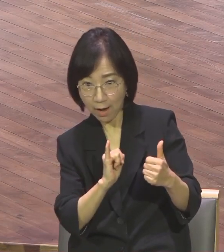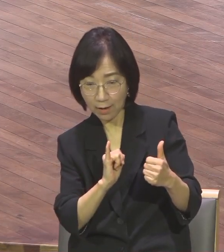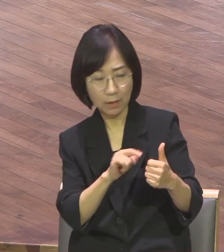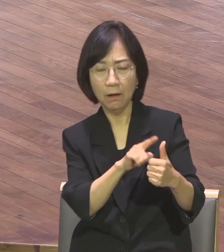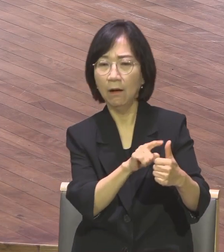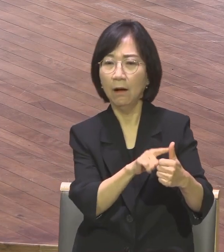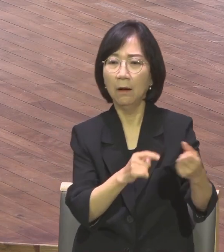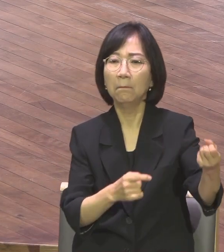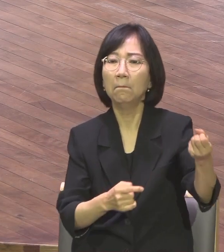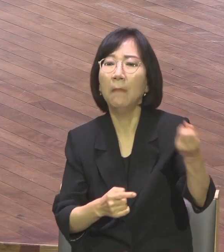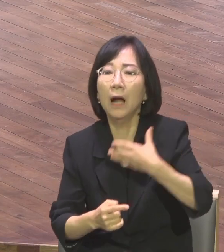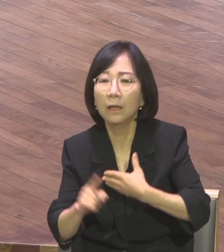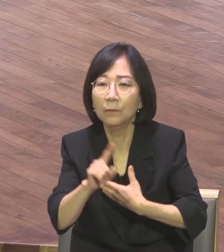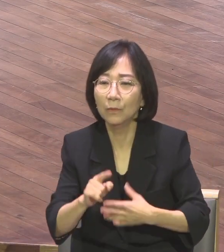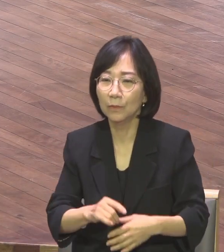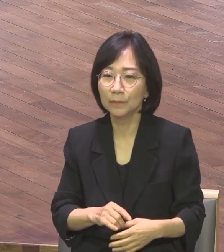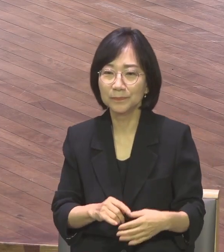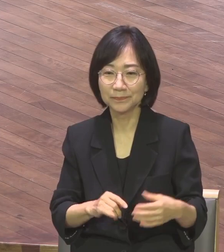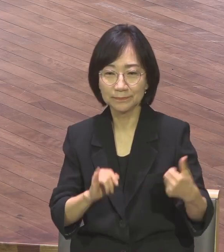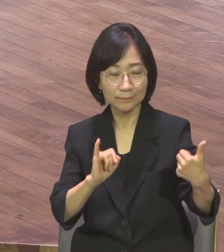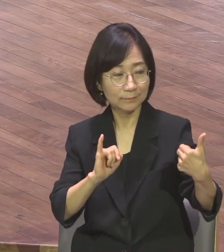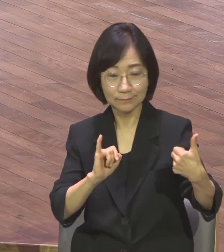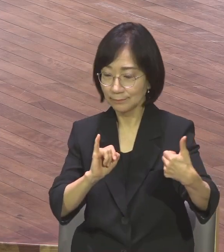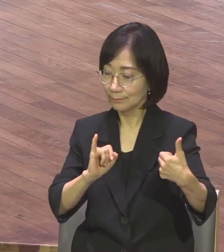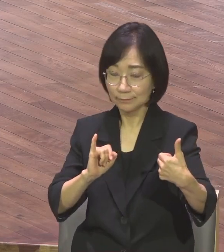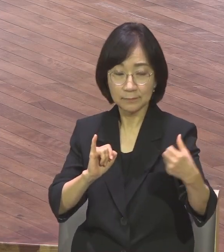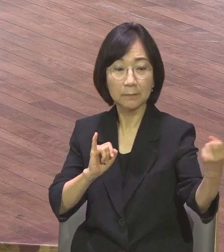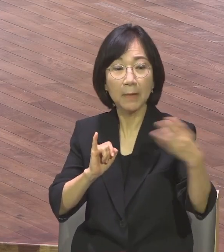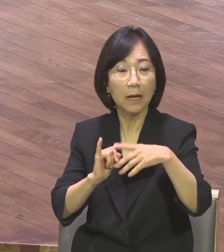그 잘생긴 미남이 자기를 쳐다보니